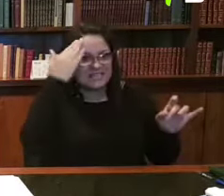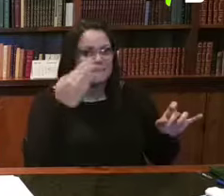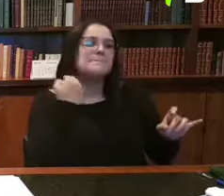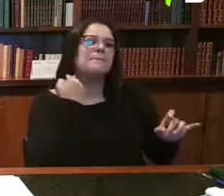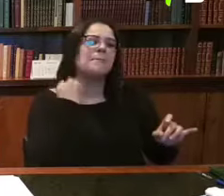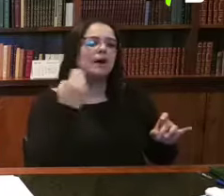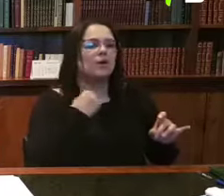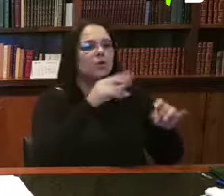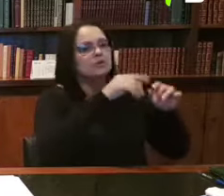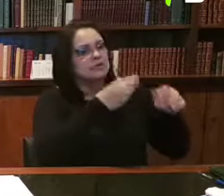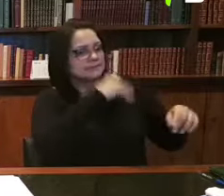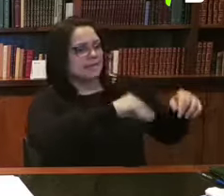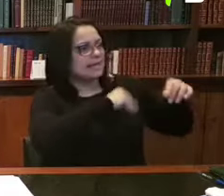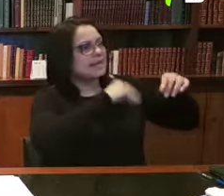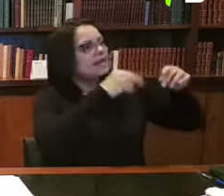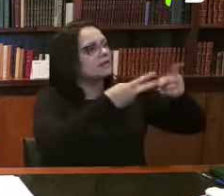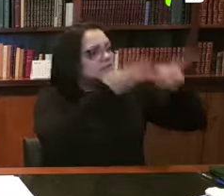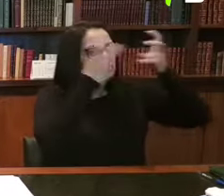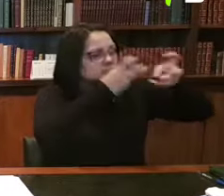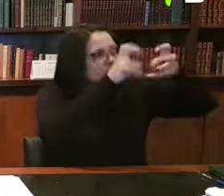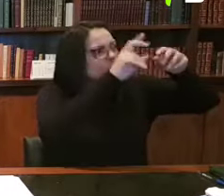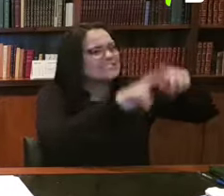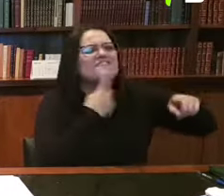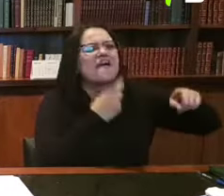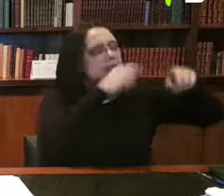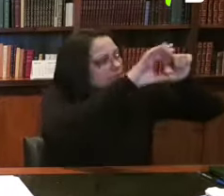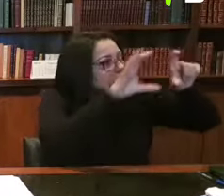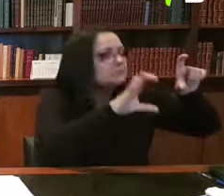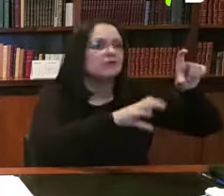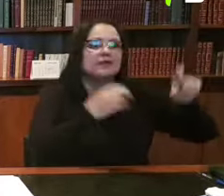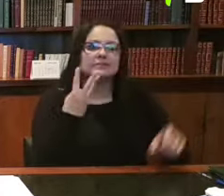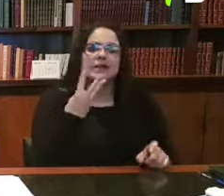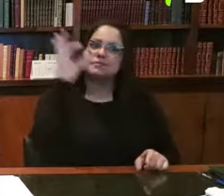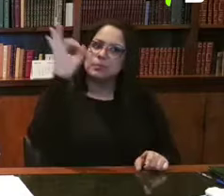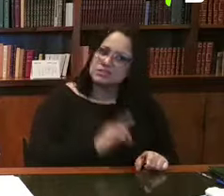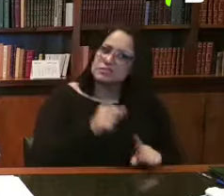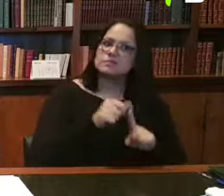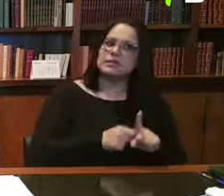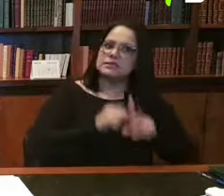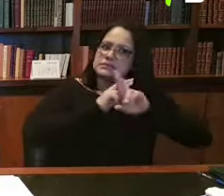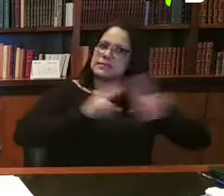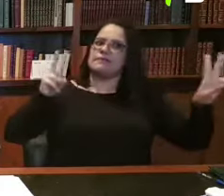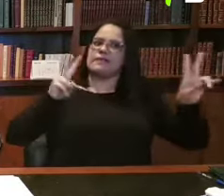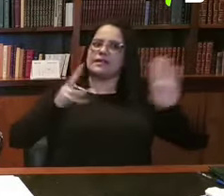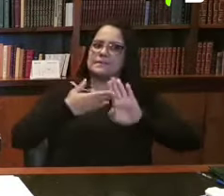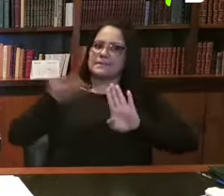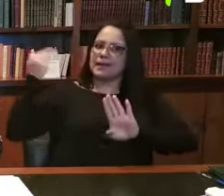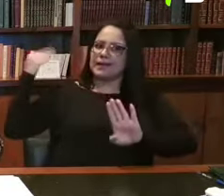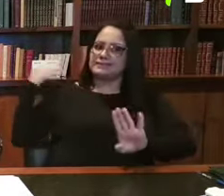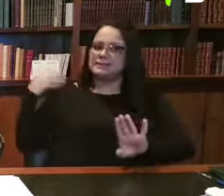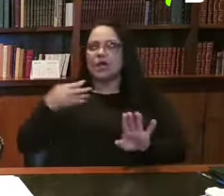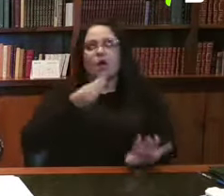14 por cento agora tem ao mês 14 por cento ao mês agora tá três por cento ao mês há uma diferença enorme tá